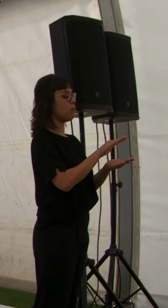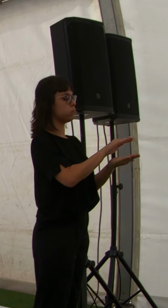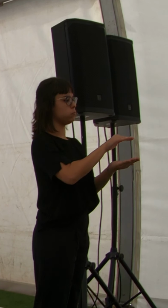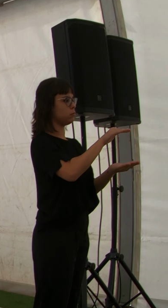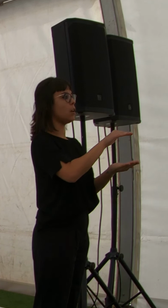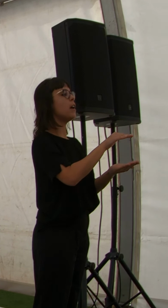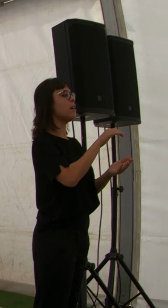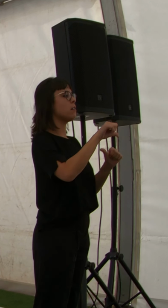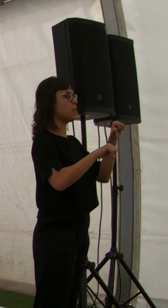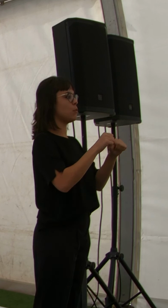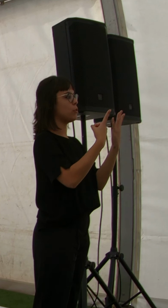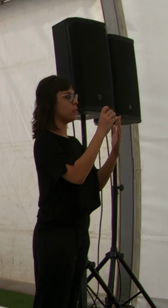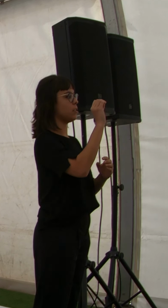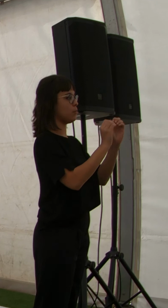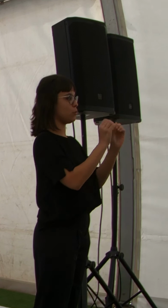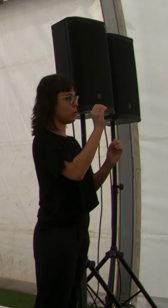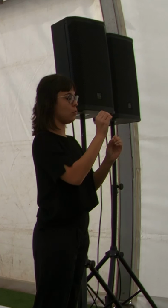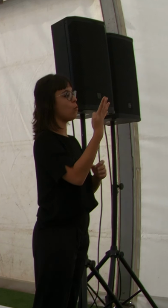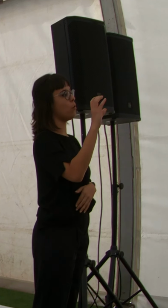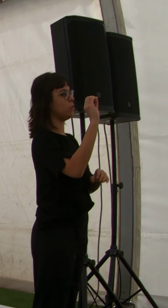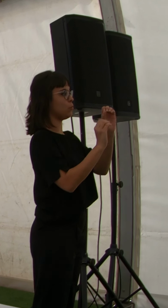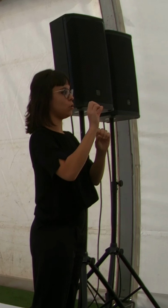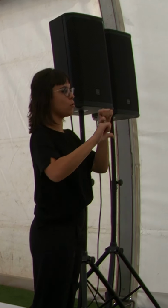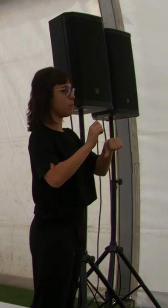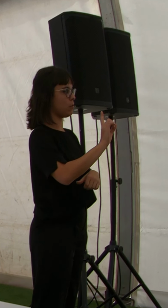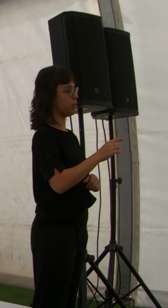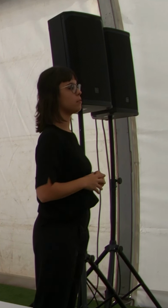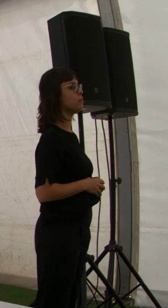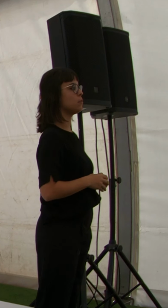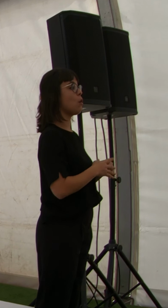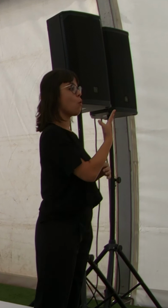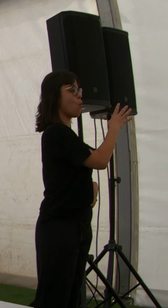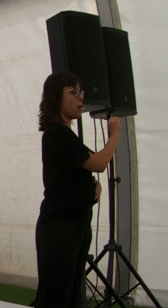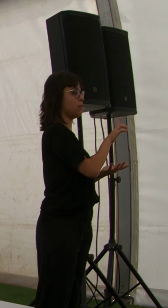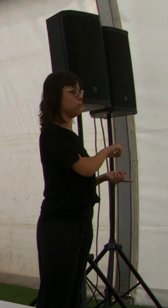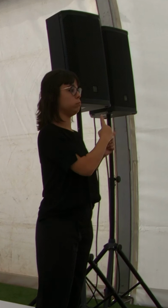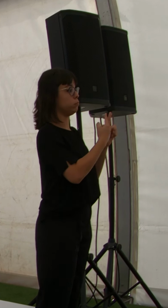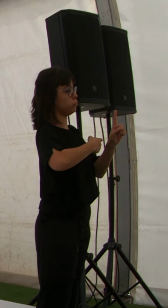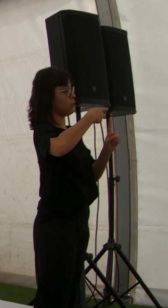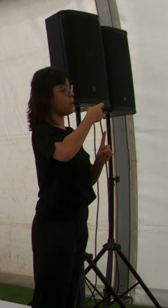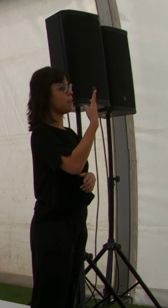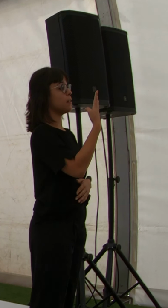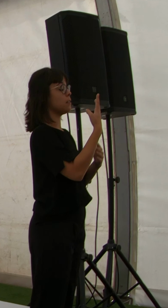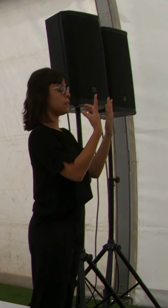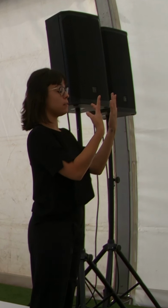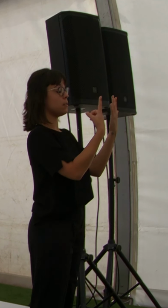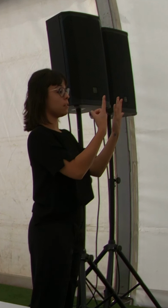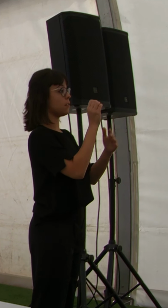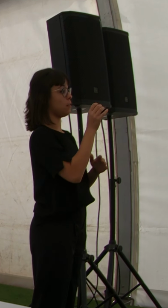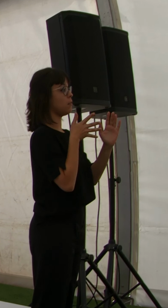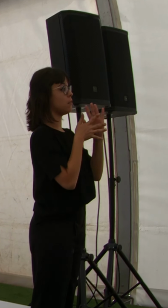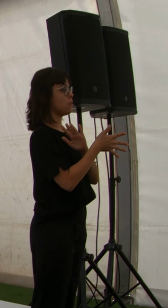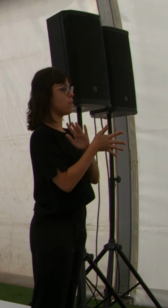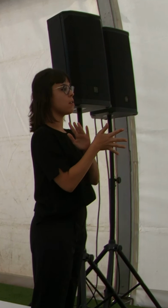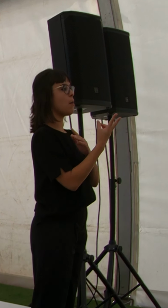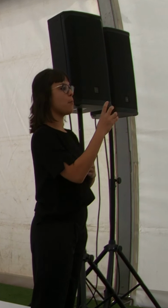de la batería, el resto no es química. Pasar de un 40 a un 60% significa que has incrementado un 20% la densidad de